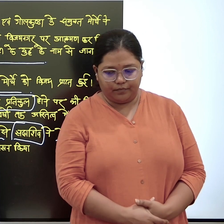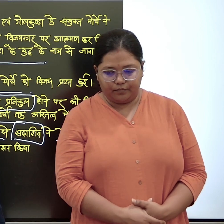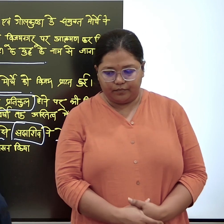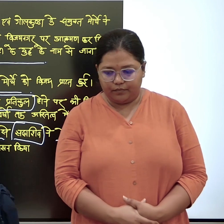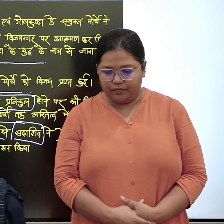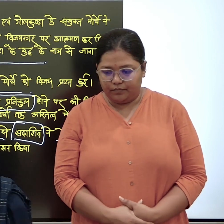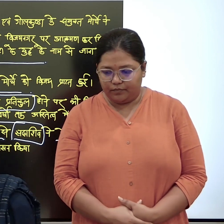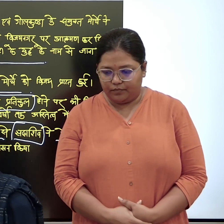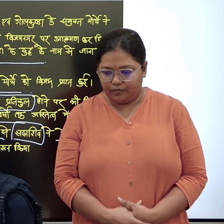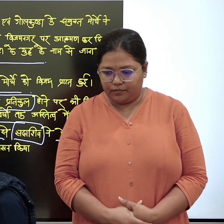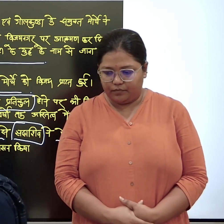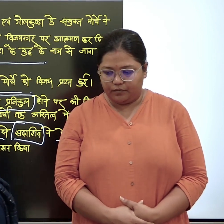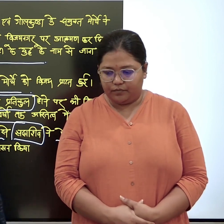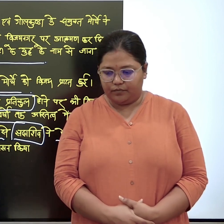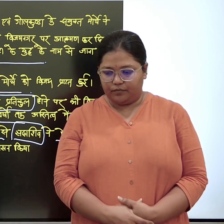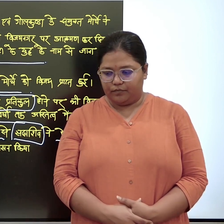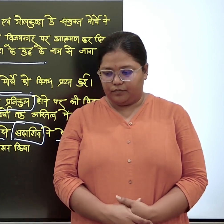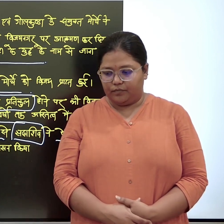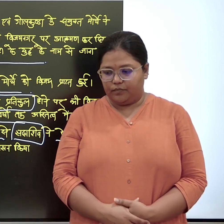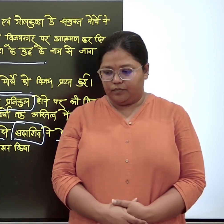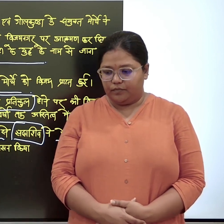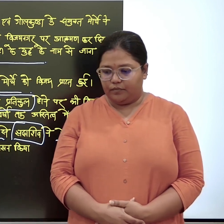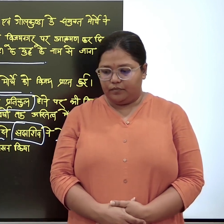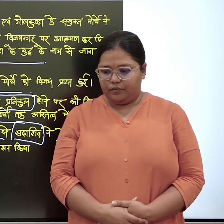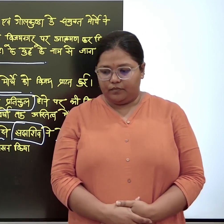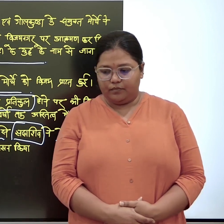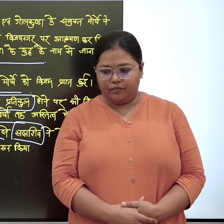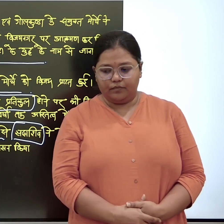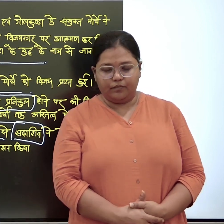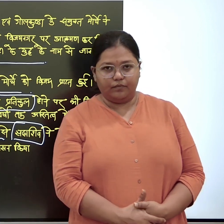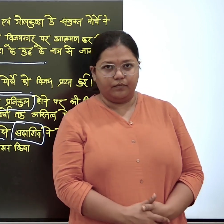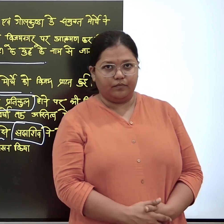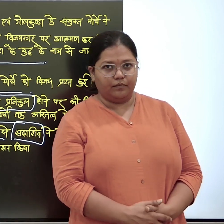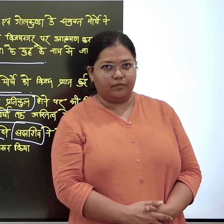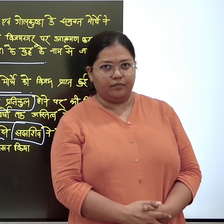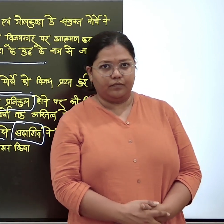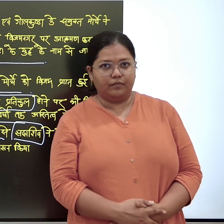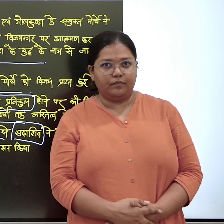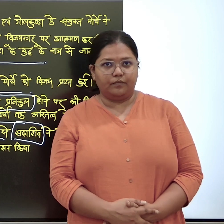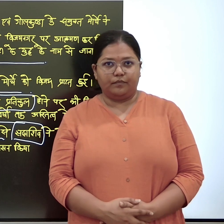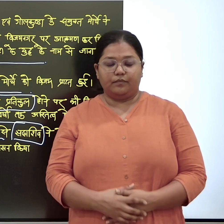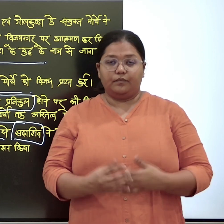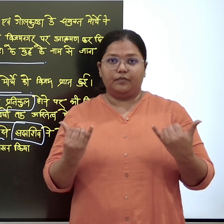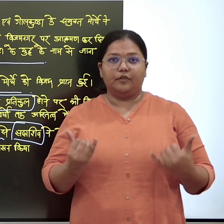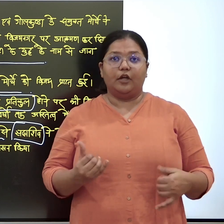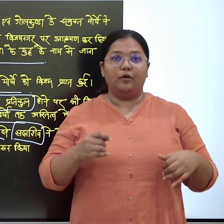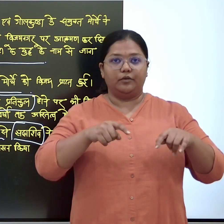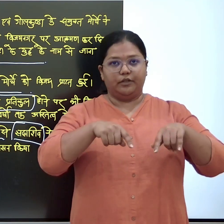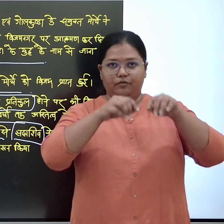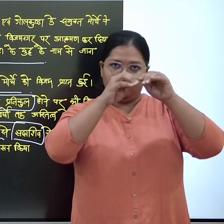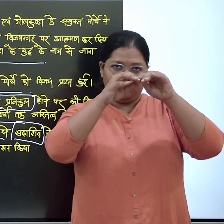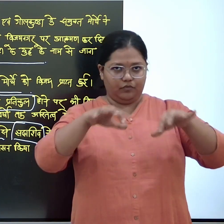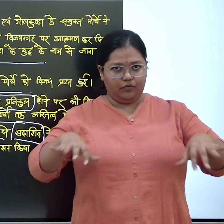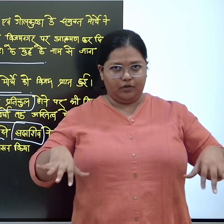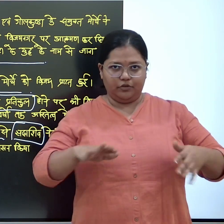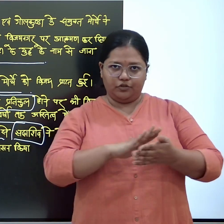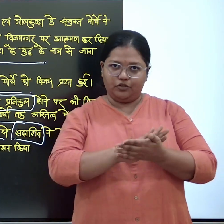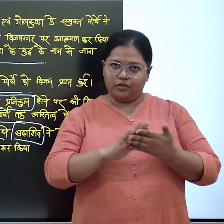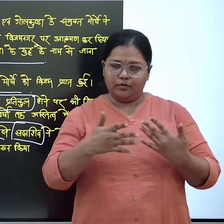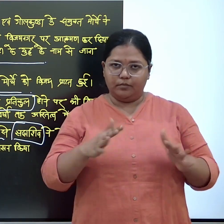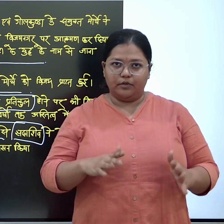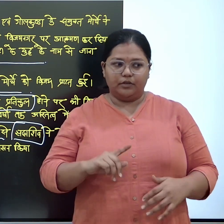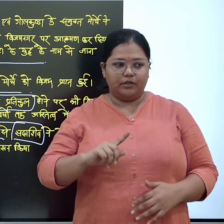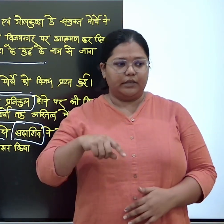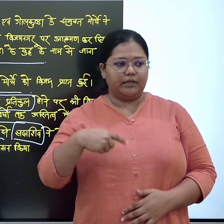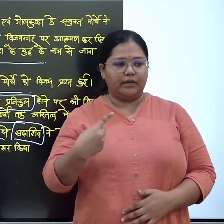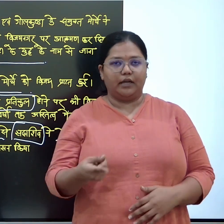अब जो है नेक्स्ट लिखो, तो संगम वंश हो गया। ठीक, संगम वंश हो गया, सुलु